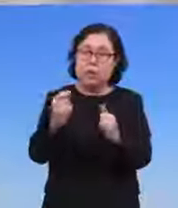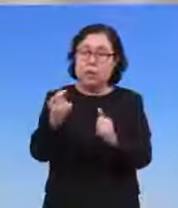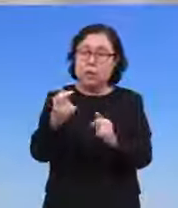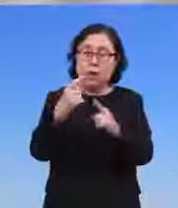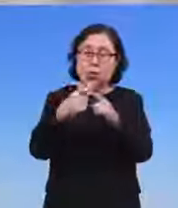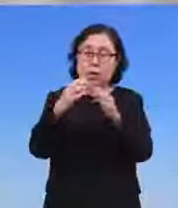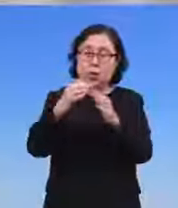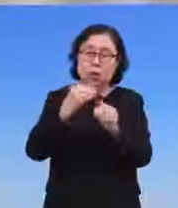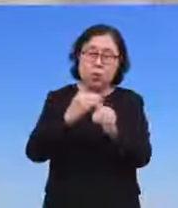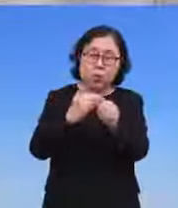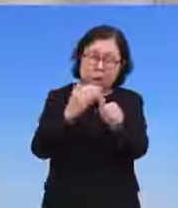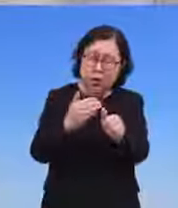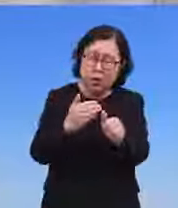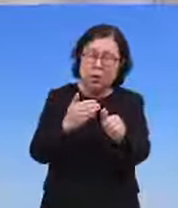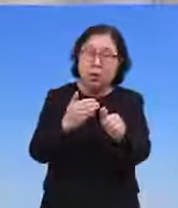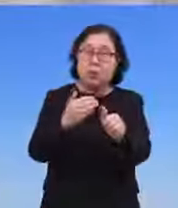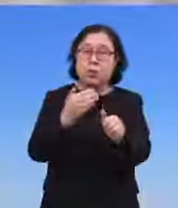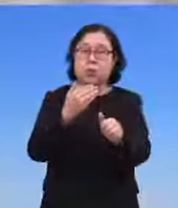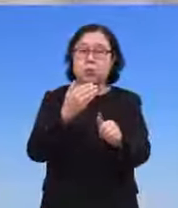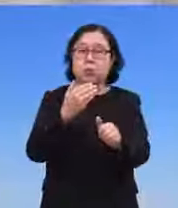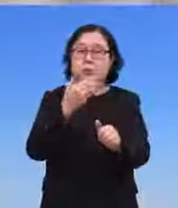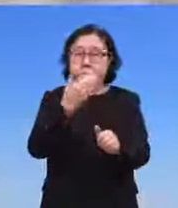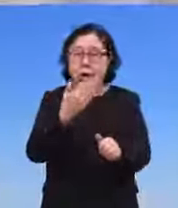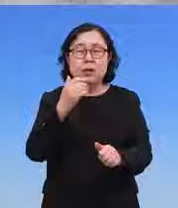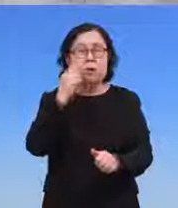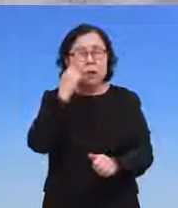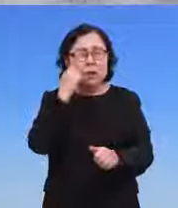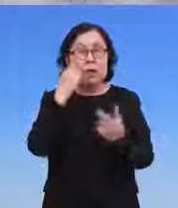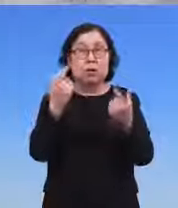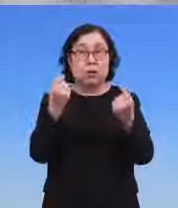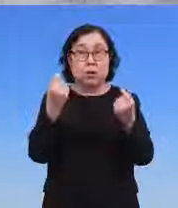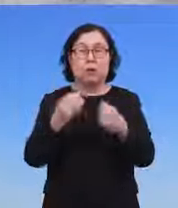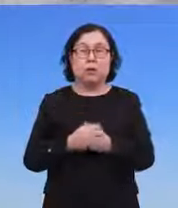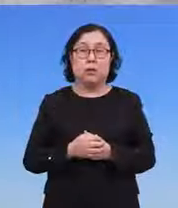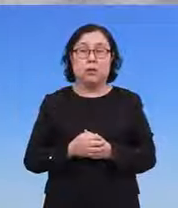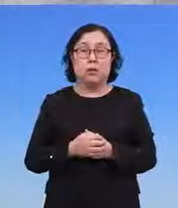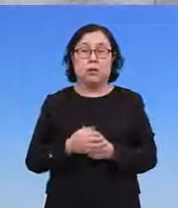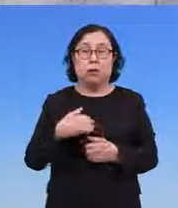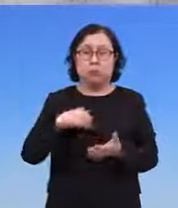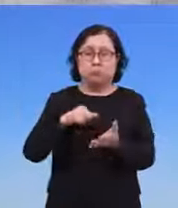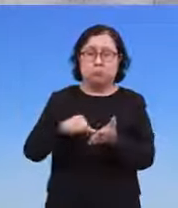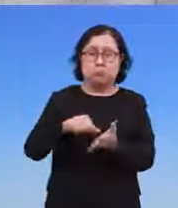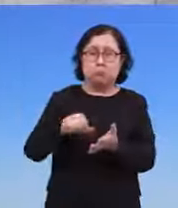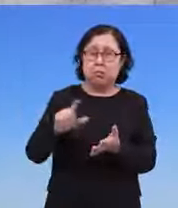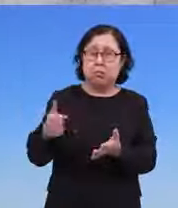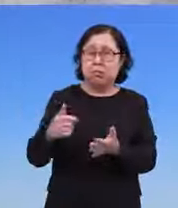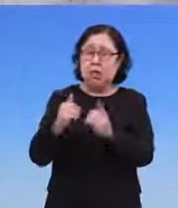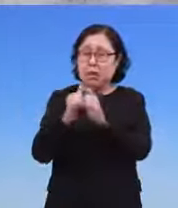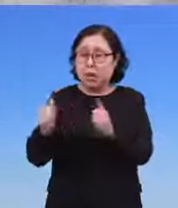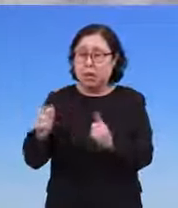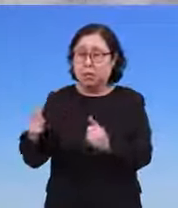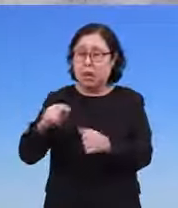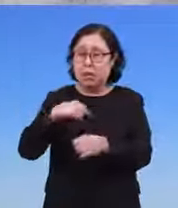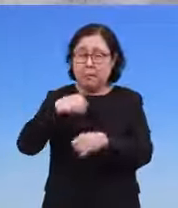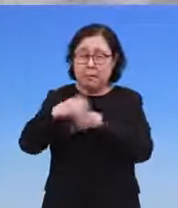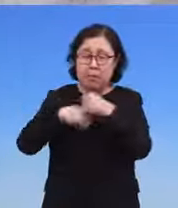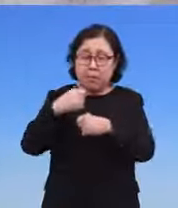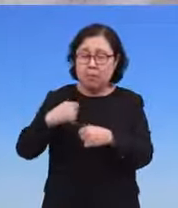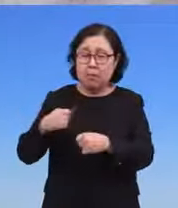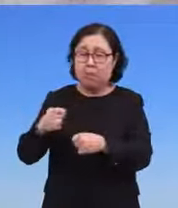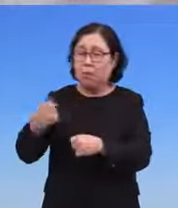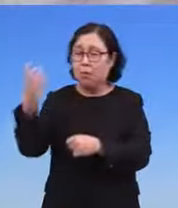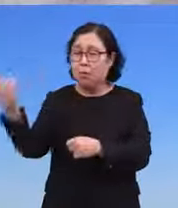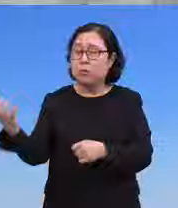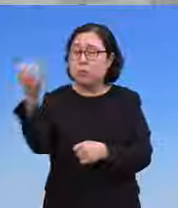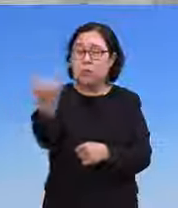같지가 않은 거예요. 이게 뭐 우리 성도님들이 뭐 창고에 물건도 아니고 내 마음대로 뭐 여기는 저리로 가시고 여기는 저리로 가신다고 그게